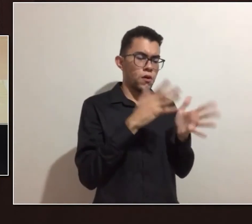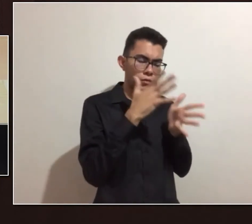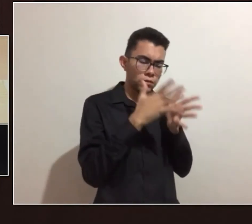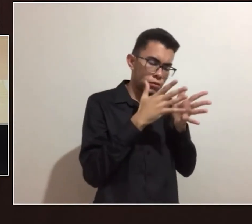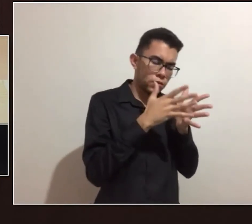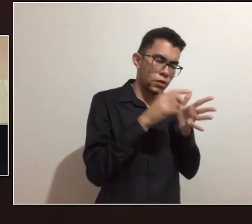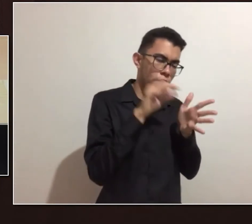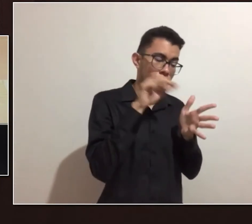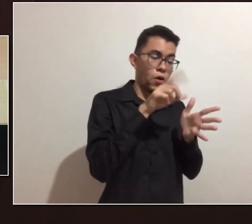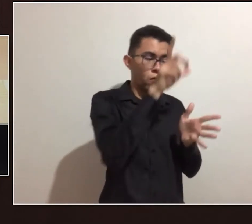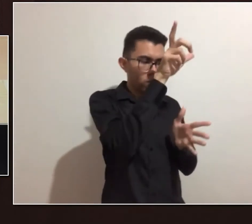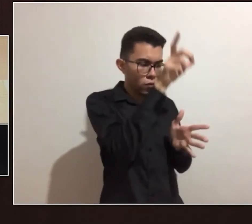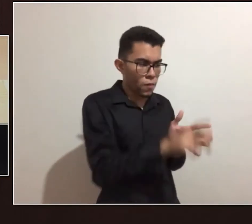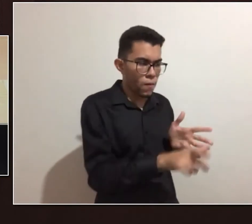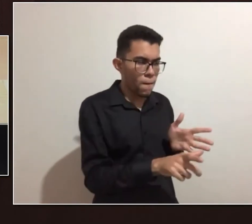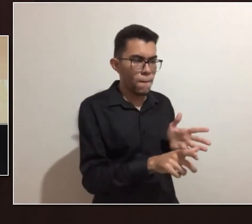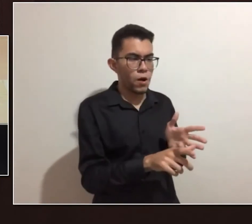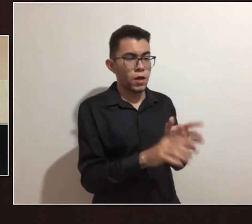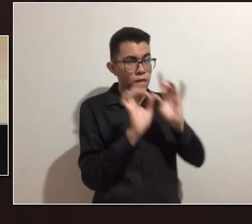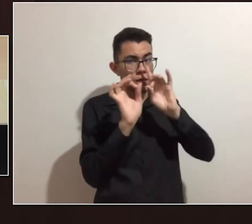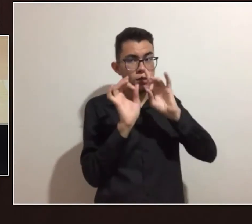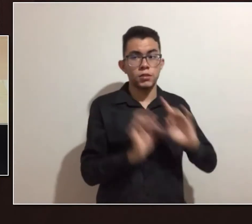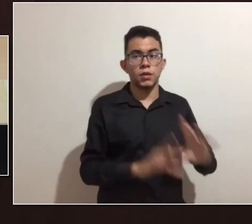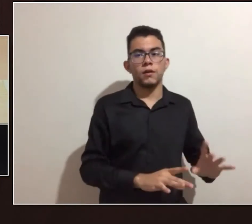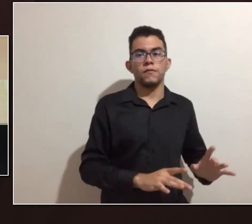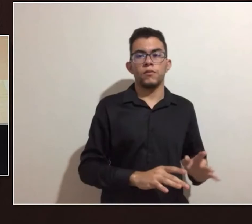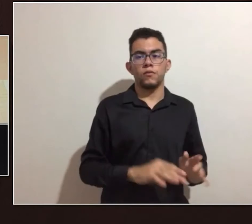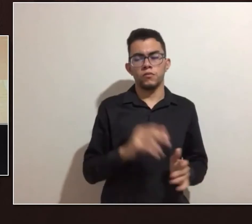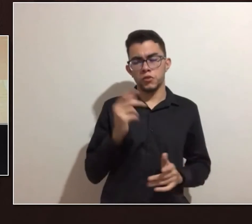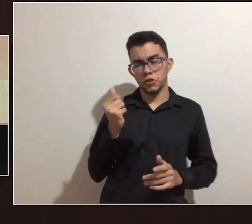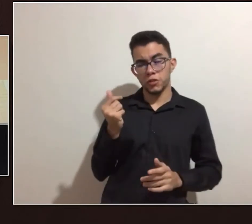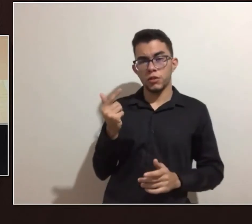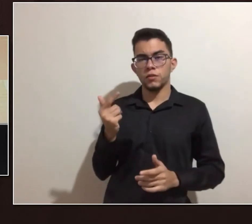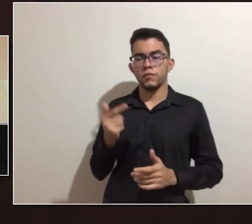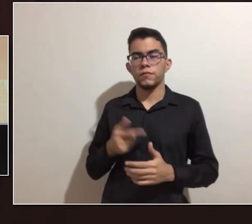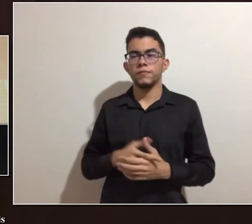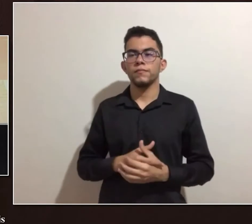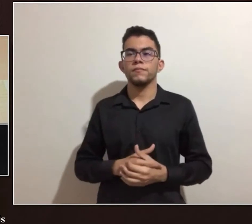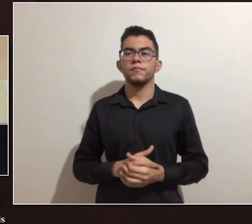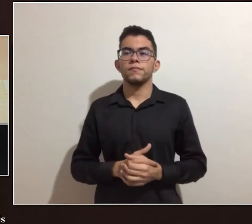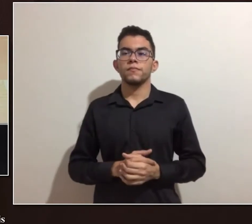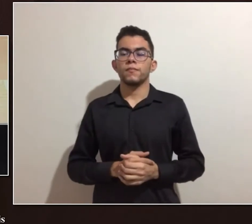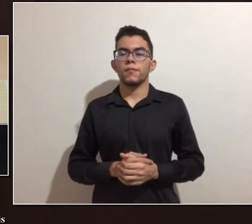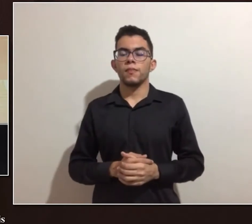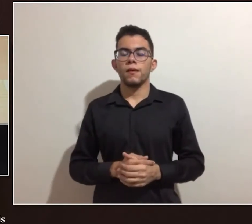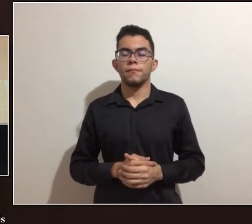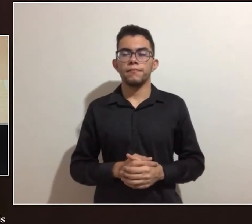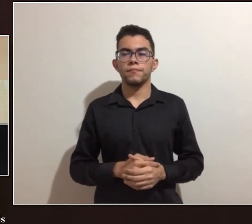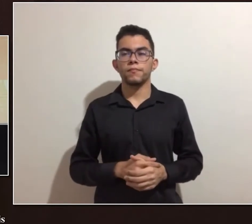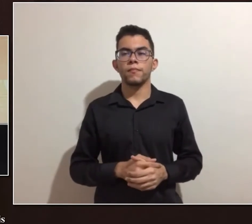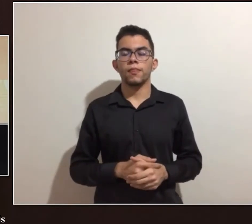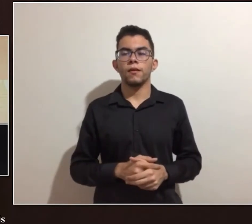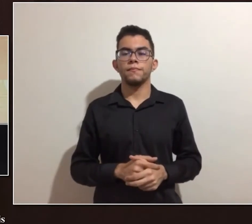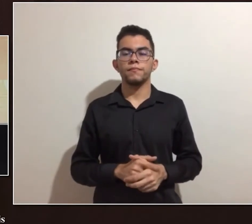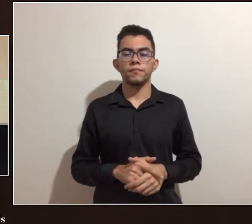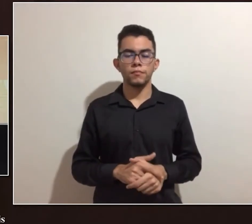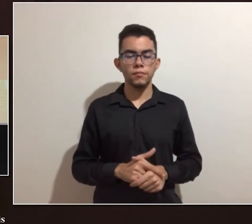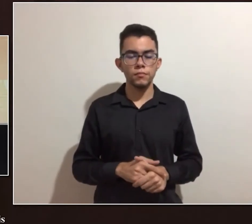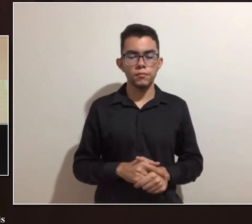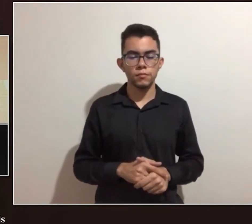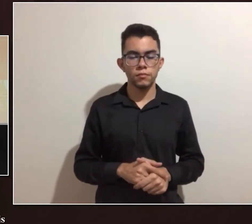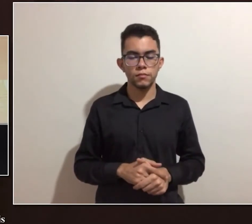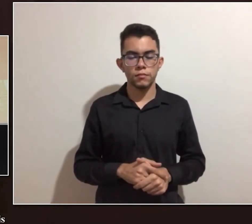Primeiro eu quero ler para vocês, no capítulo 1, versículo 5, porque o nosso evangelho não chegou a vós